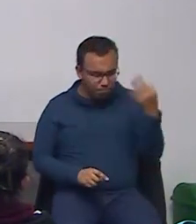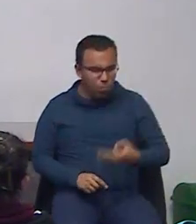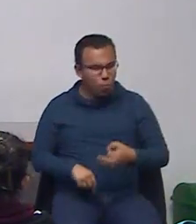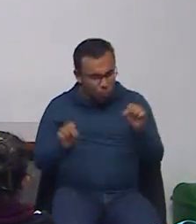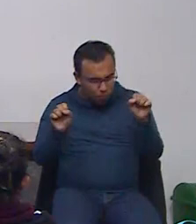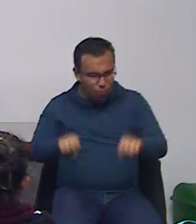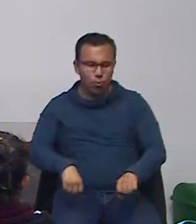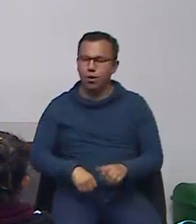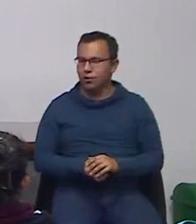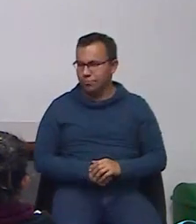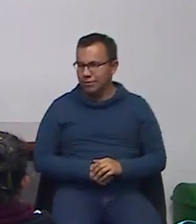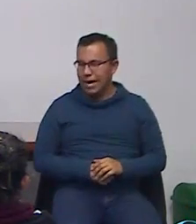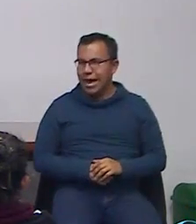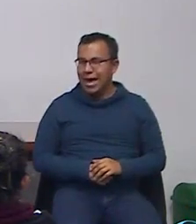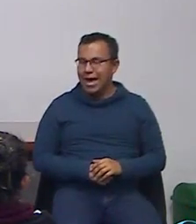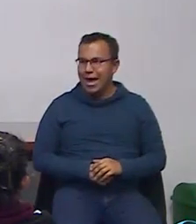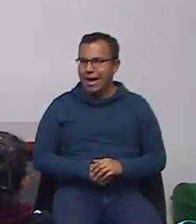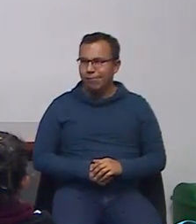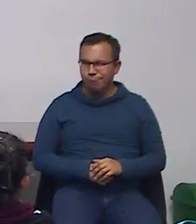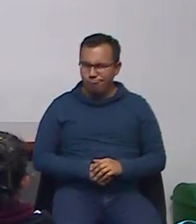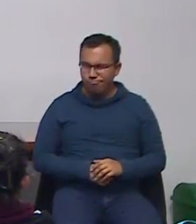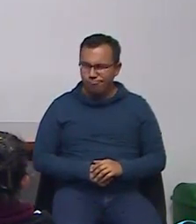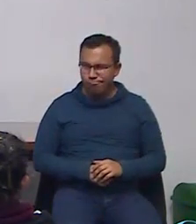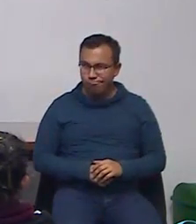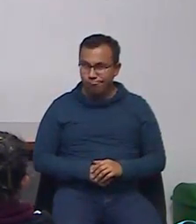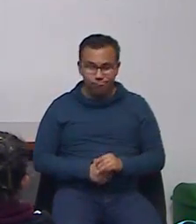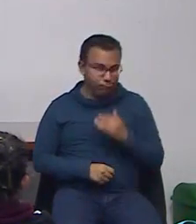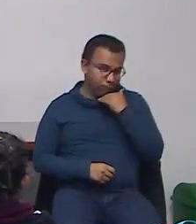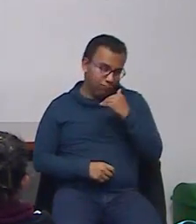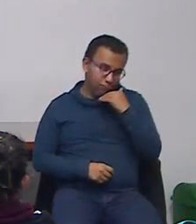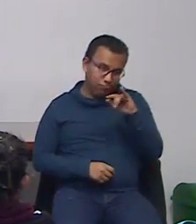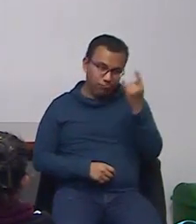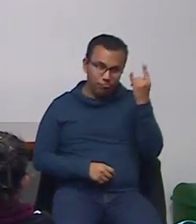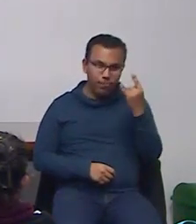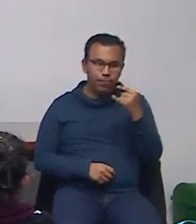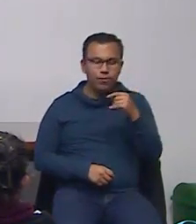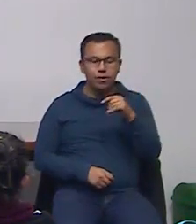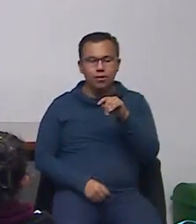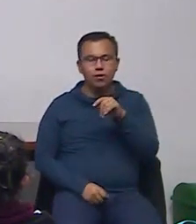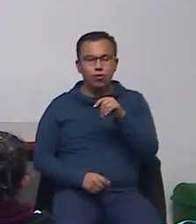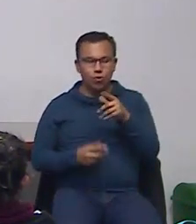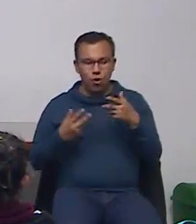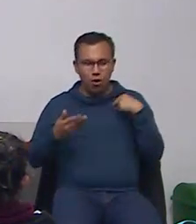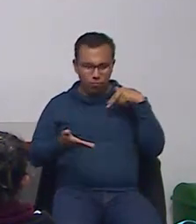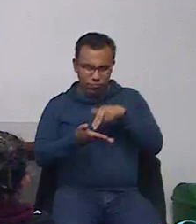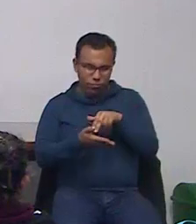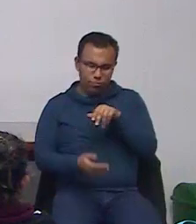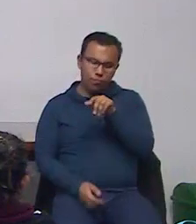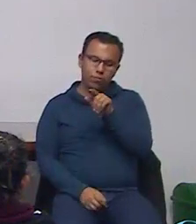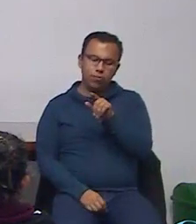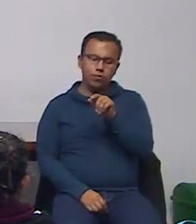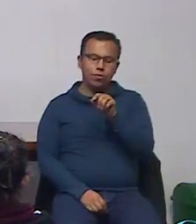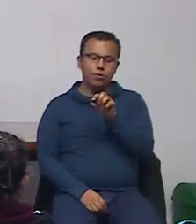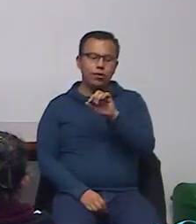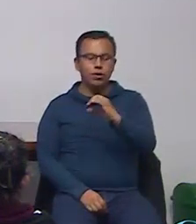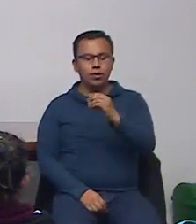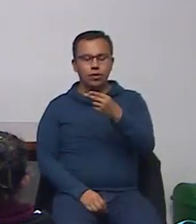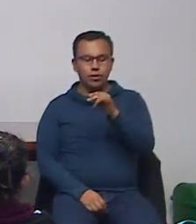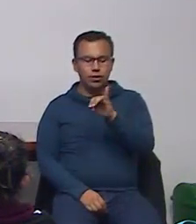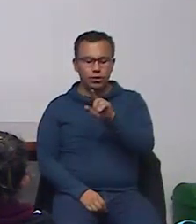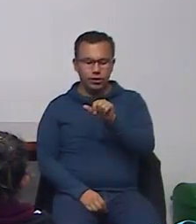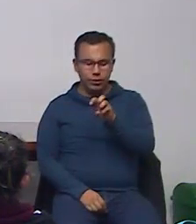puede hay una eh No sé si han oído hablar de floor Time de un autor que se llama Stanley greenspan